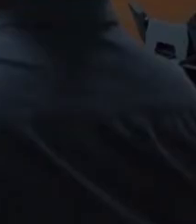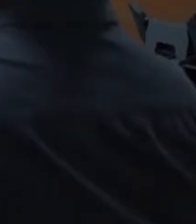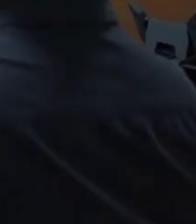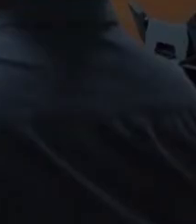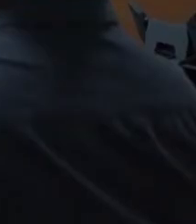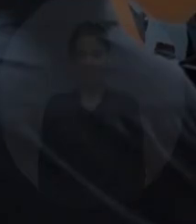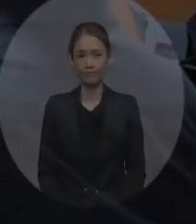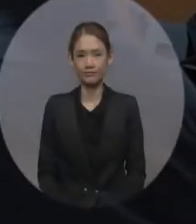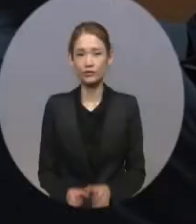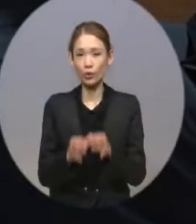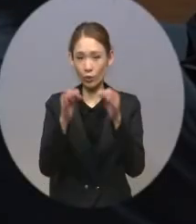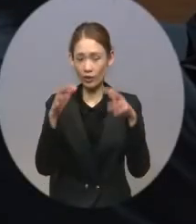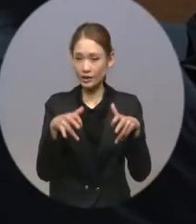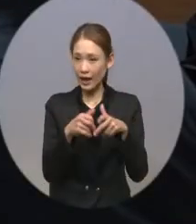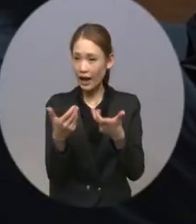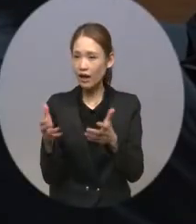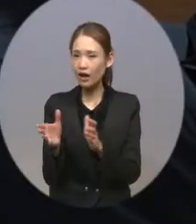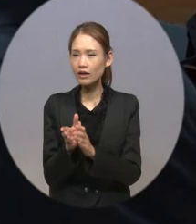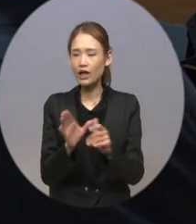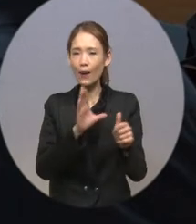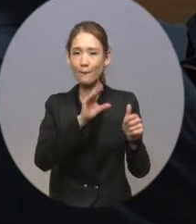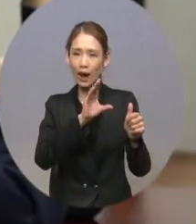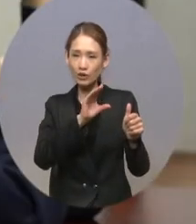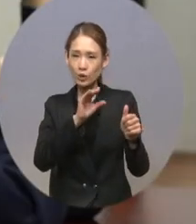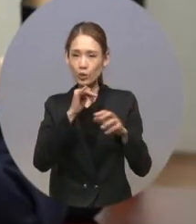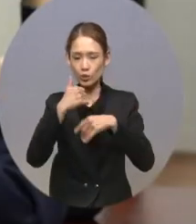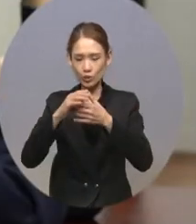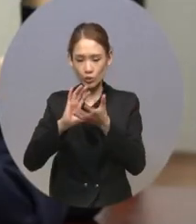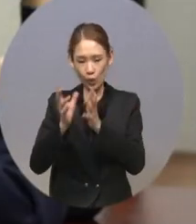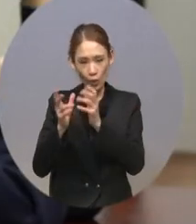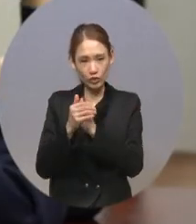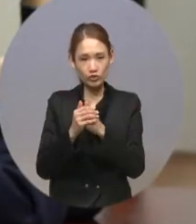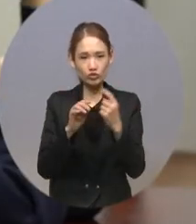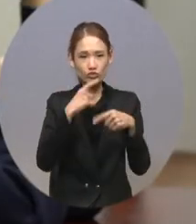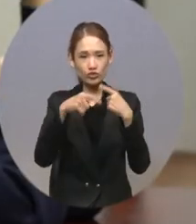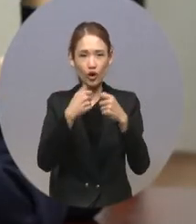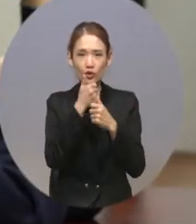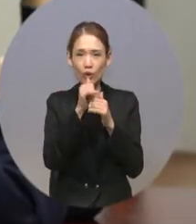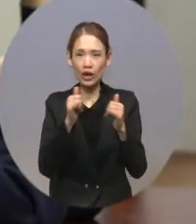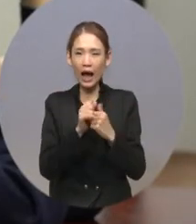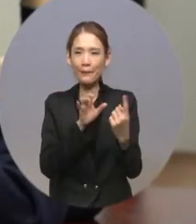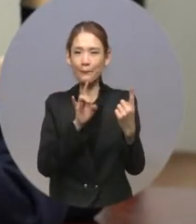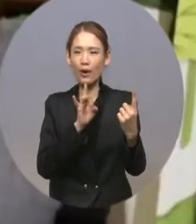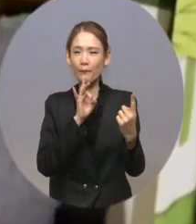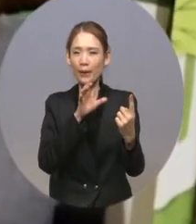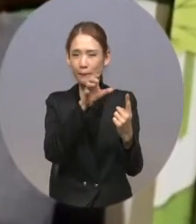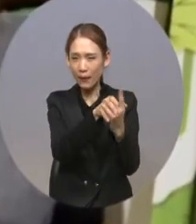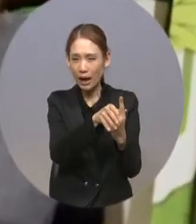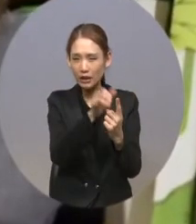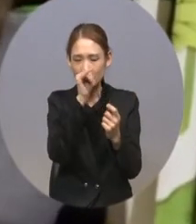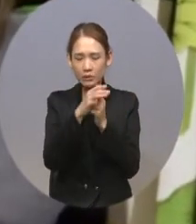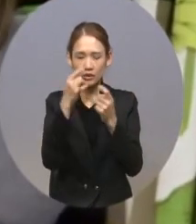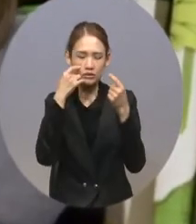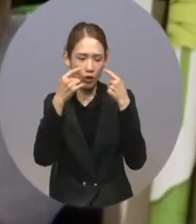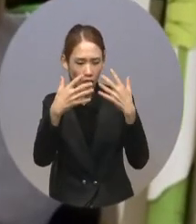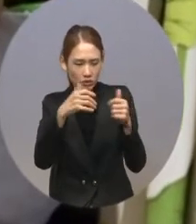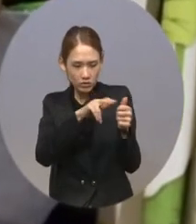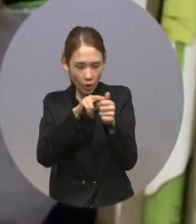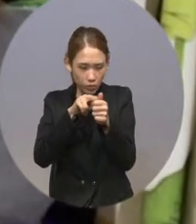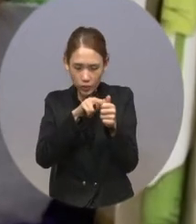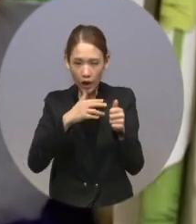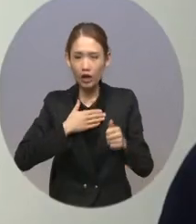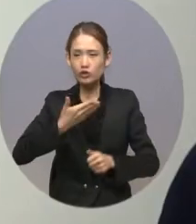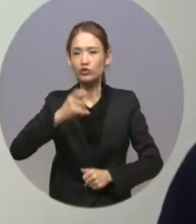그동안 장애계에서는 방송토론회 수어 통역사가 한 명만 배치되면서 정확한 정보 제공이 되지 않는다는